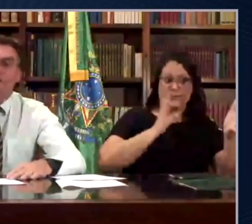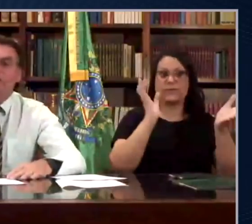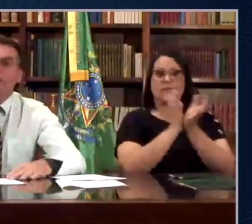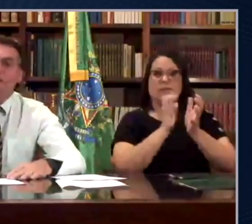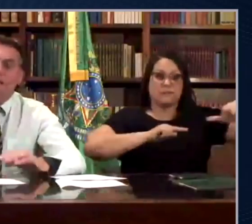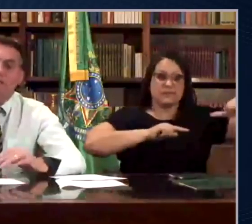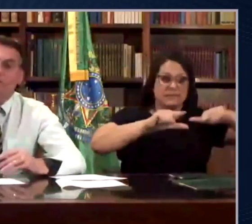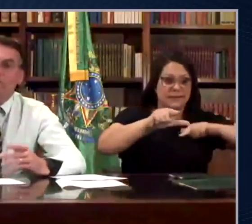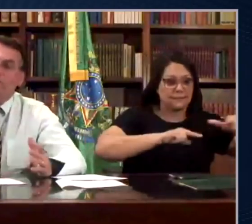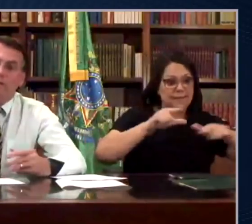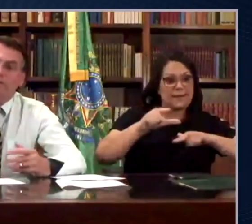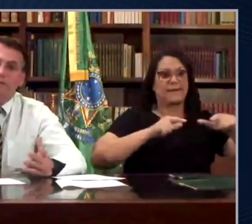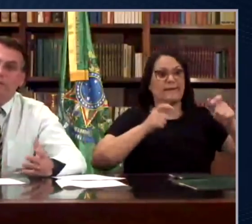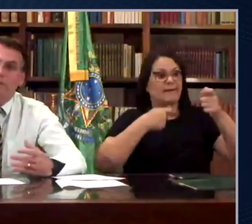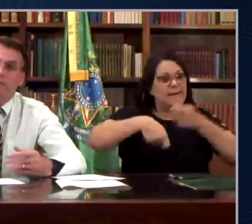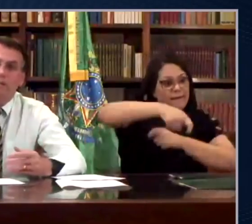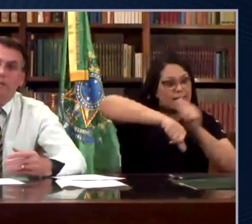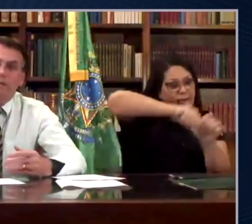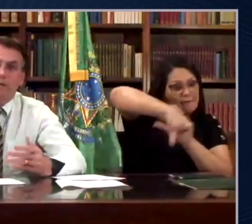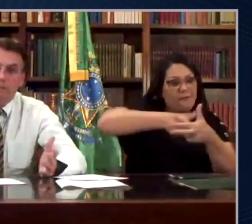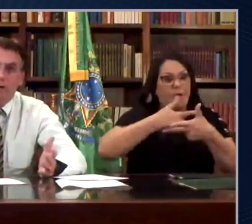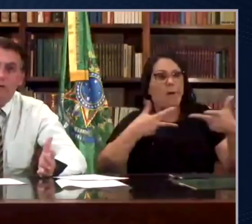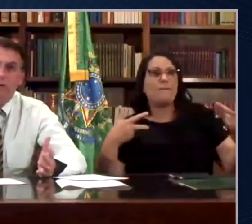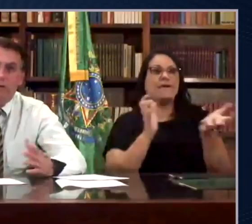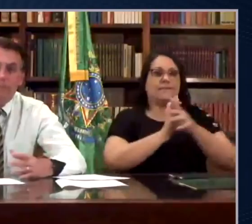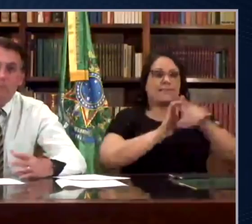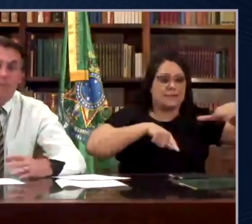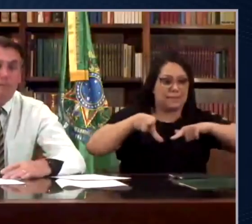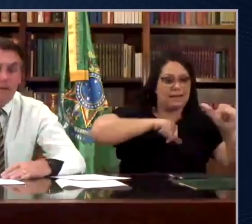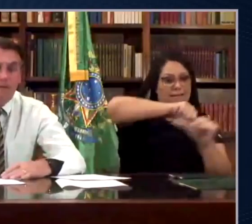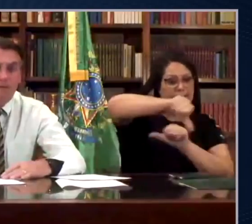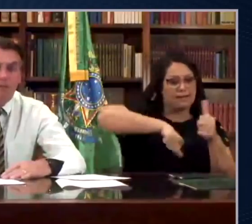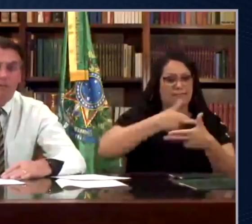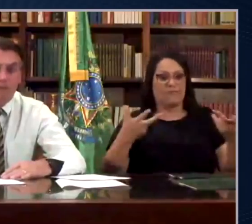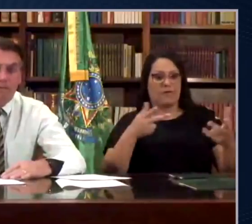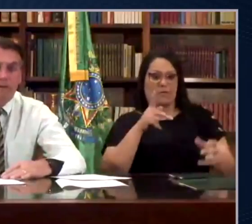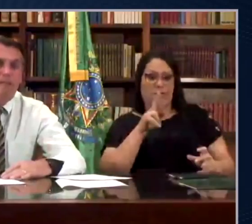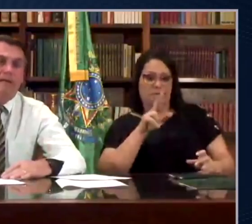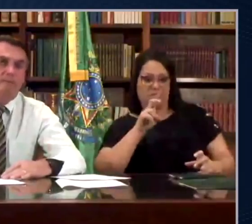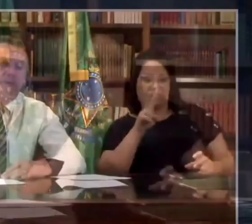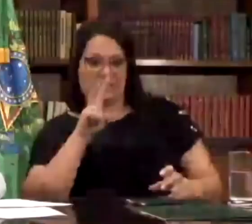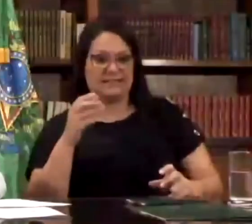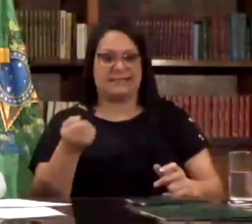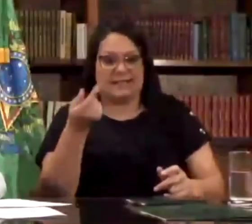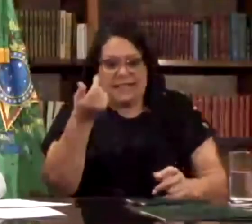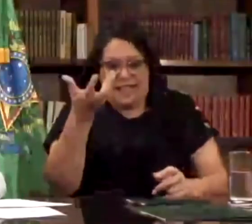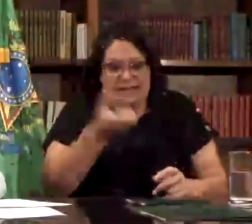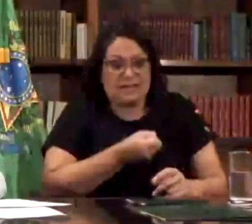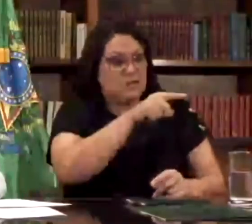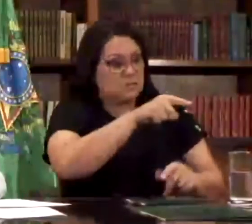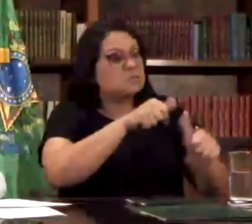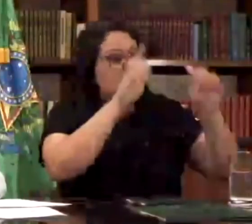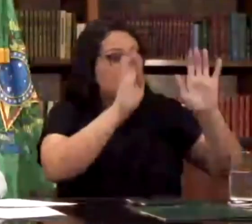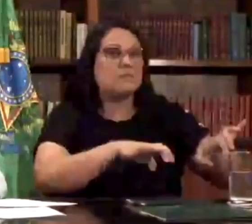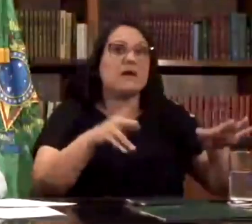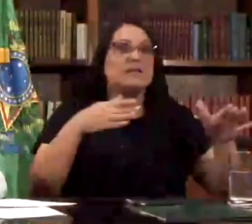a fazer a reforma previdenciária, o governo dele praticamente se acabou. Repito, no meu entender, o Temer, até aquele episódio, né,